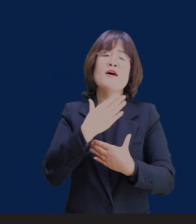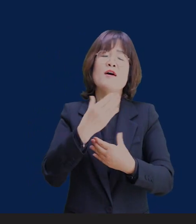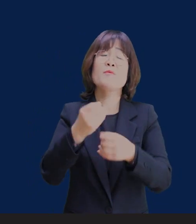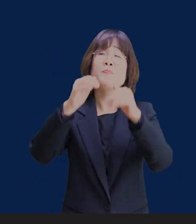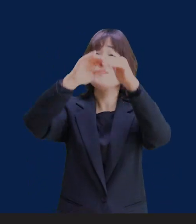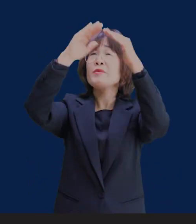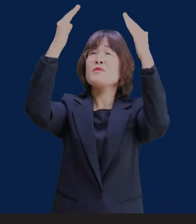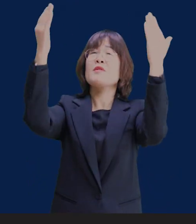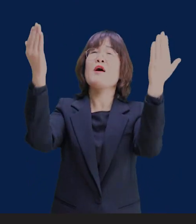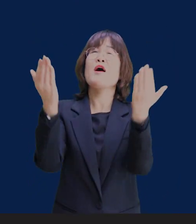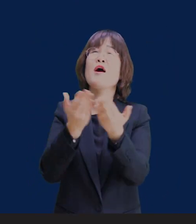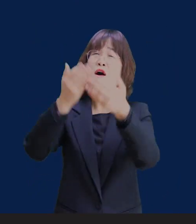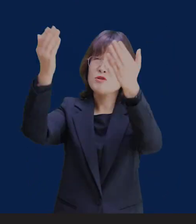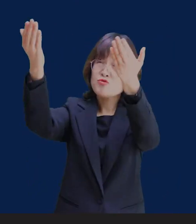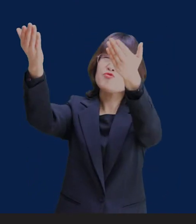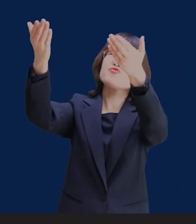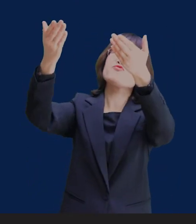사랑함과 평안함